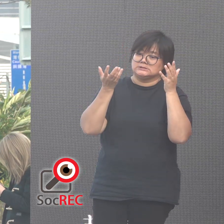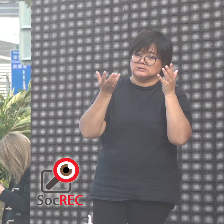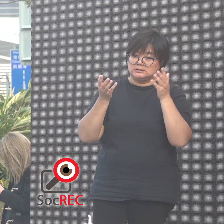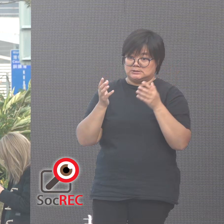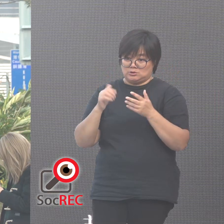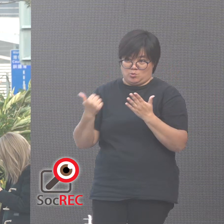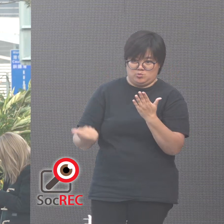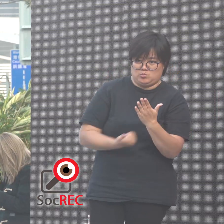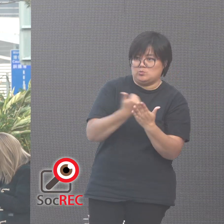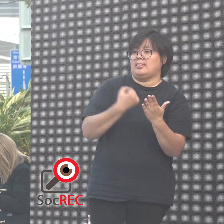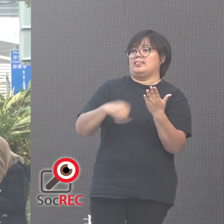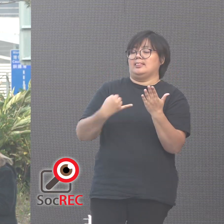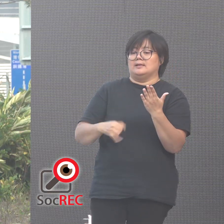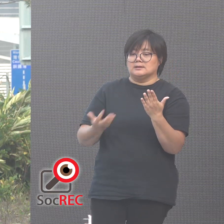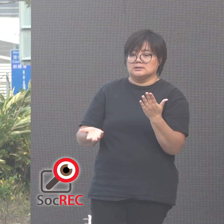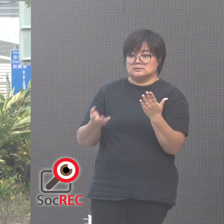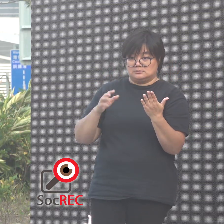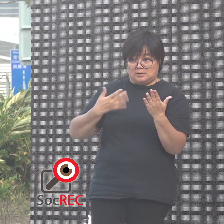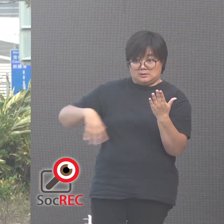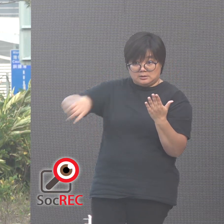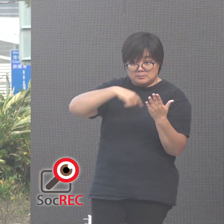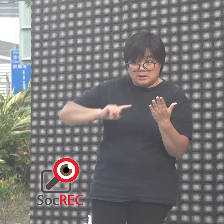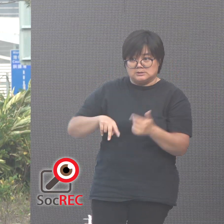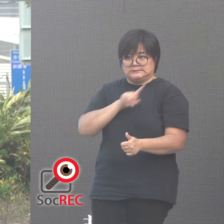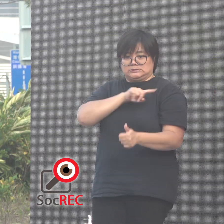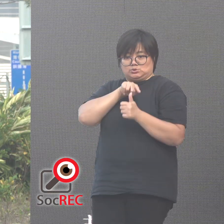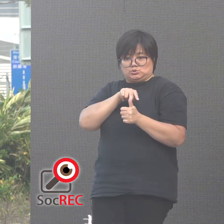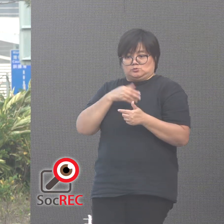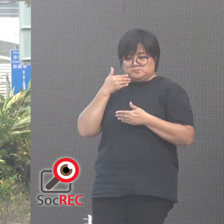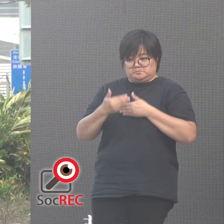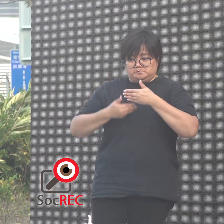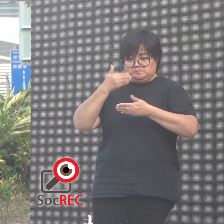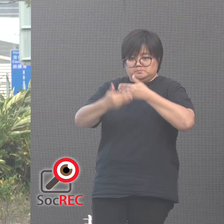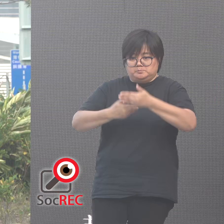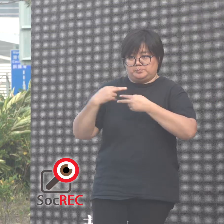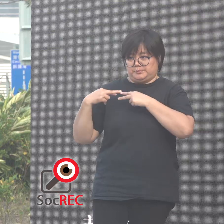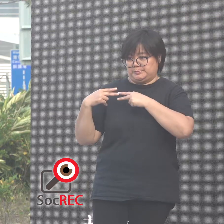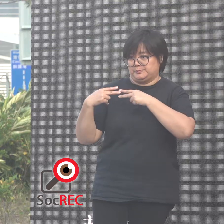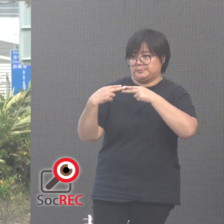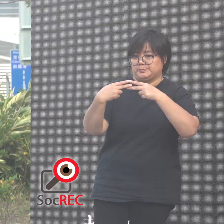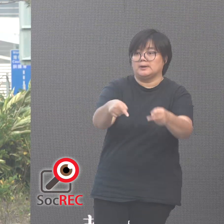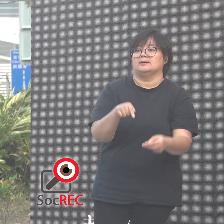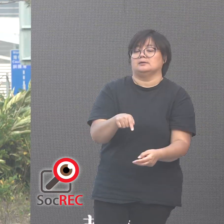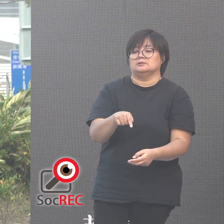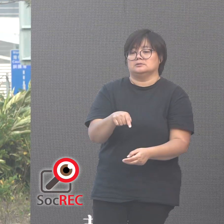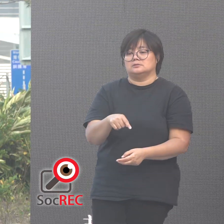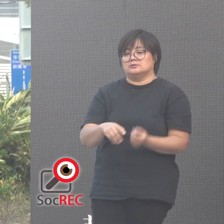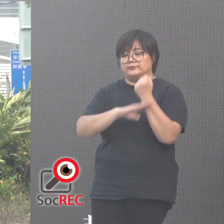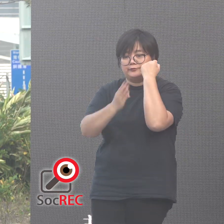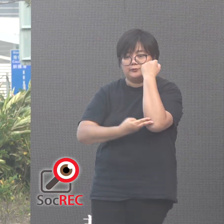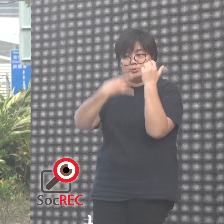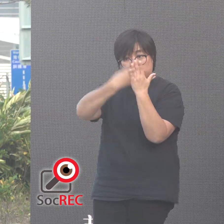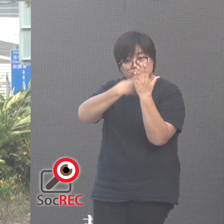港人，我們去修憲，我們希望香港去刪除2047這個界